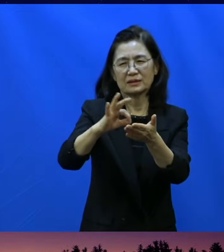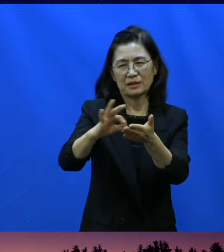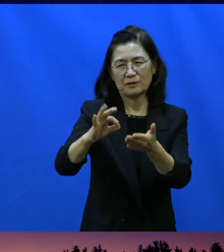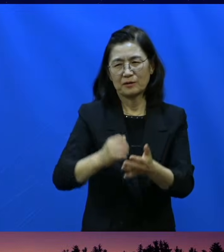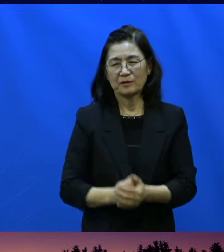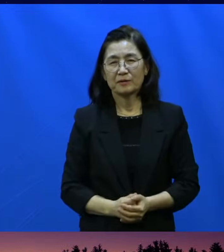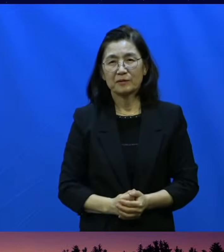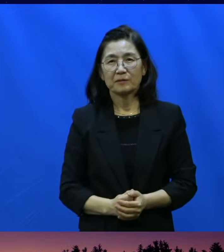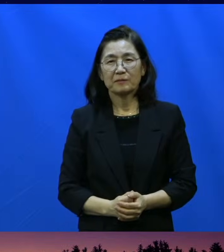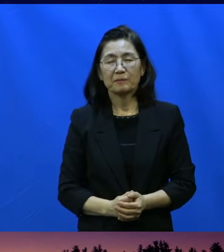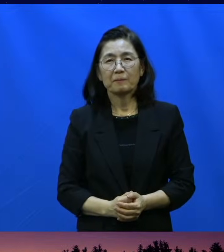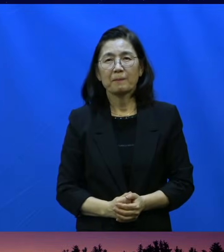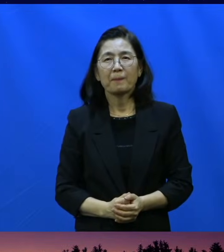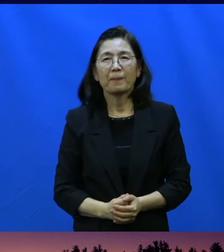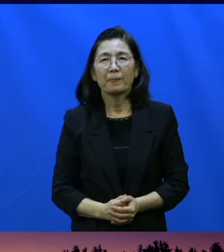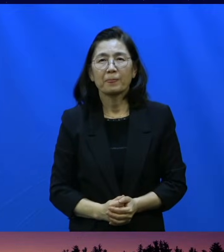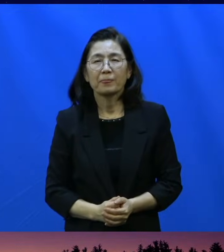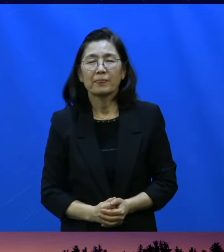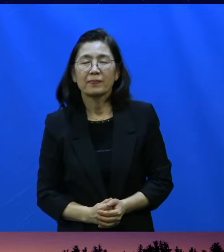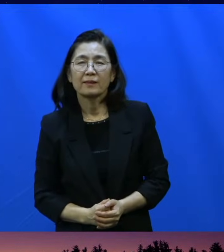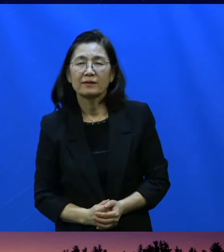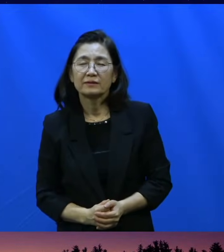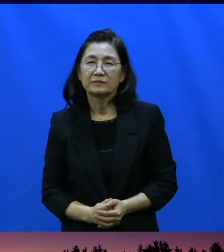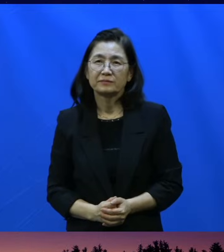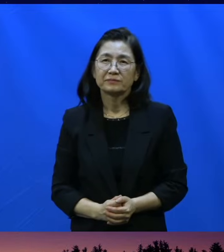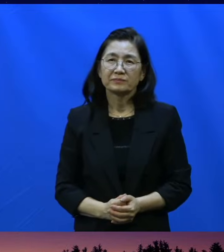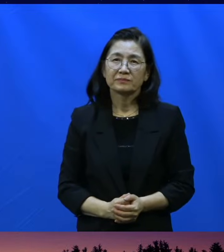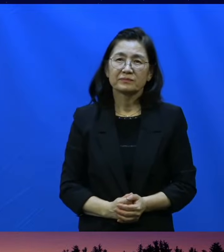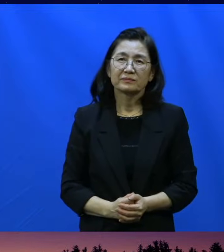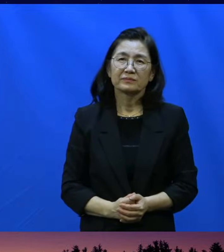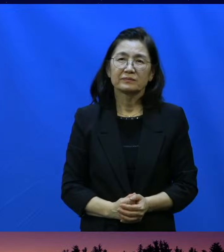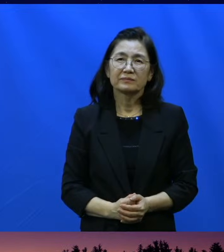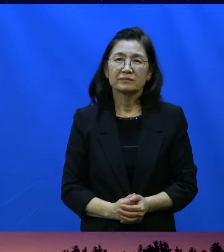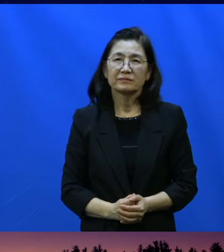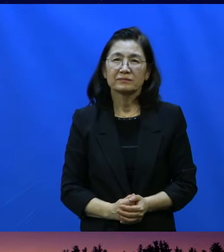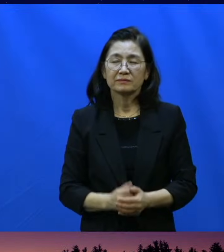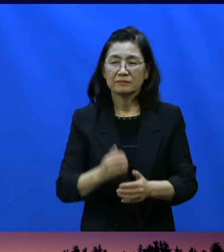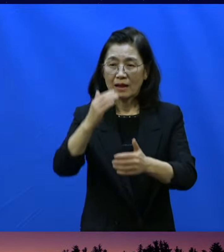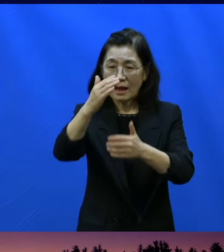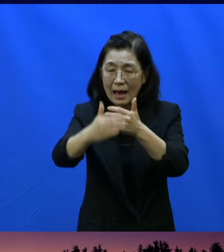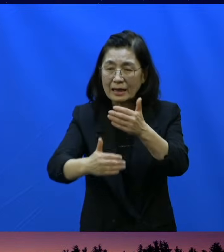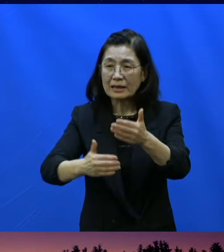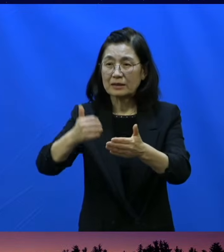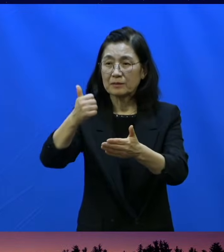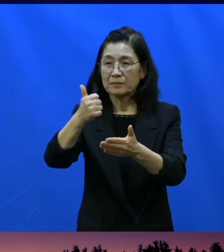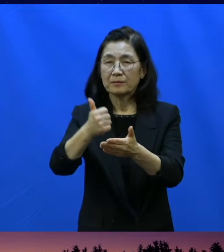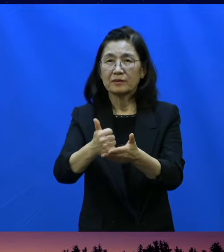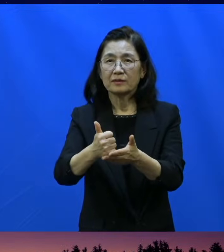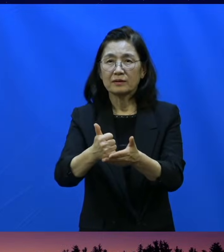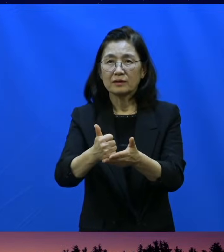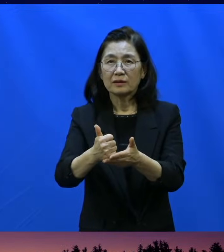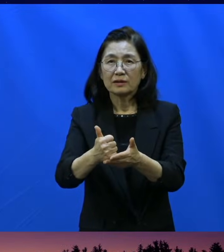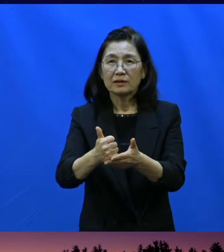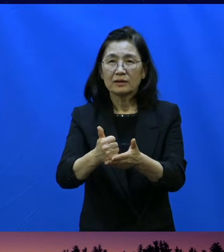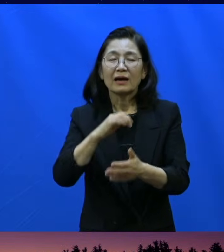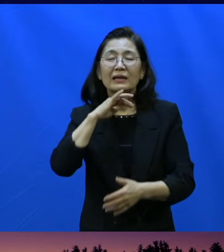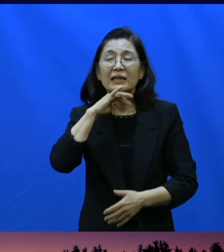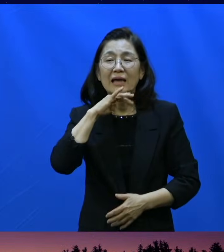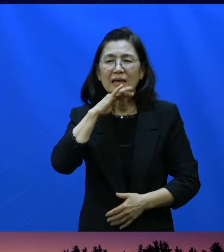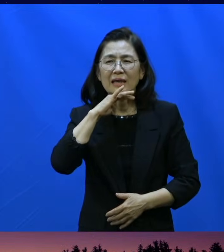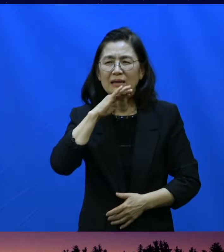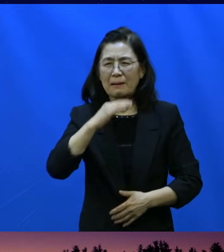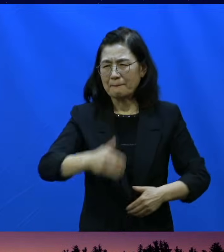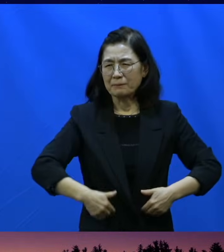하나님의 나라로 들어가면요, 순서도 없어요. 나이도 없어요. 뭐 서열도 없어요. 학력도